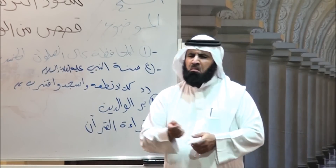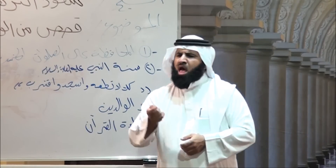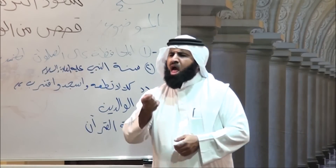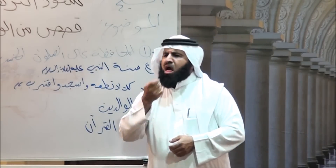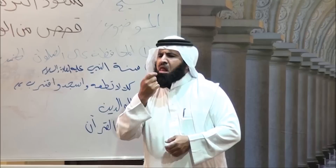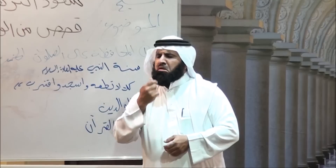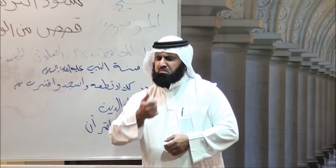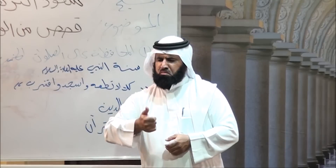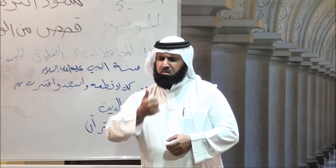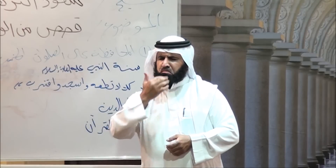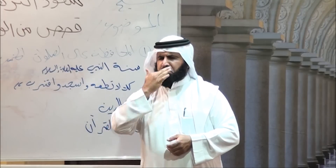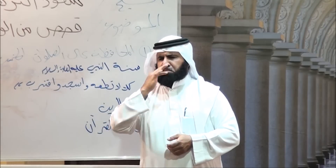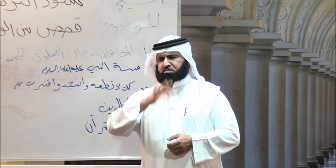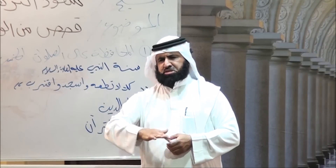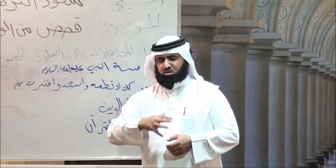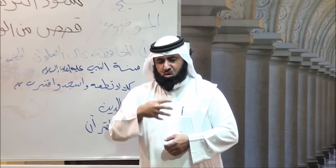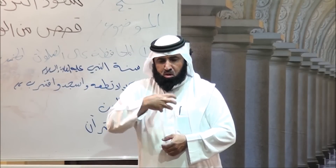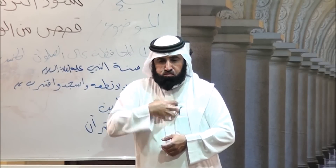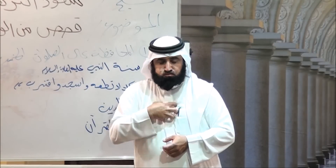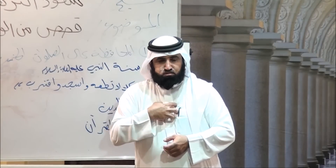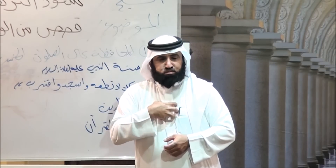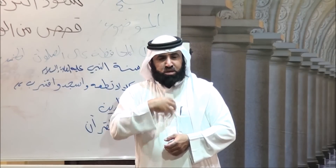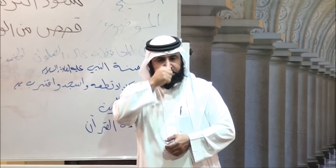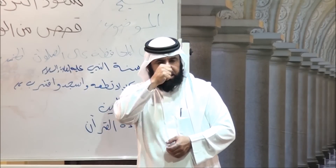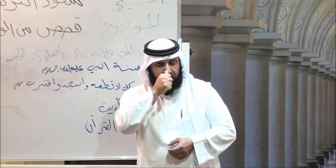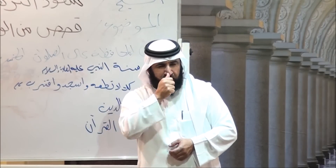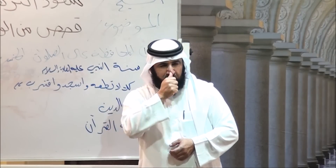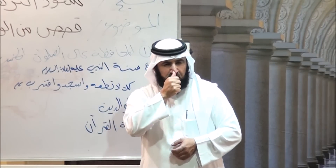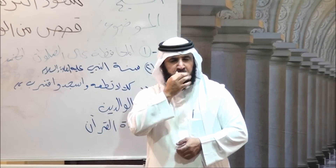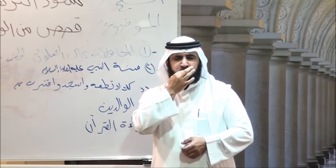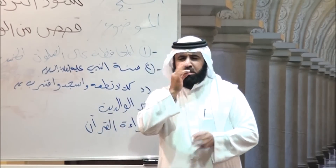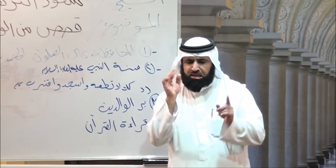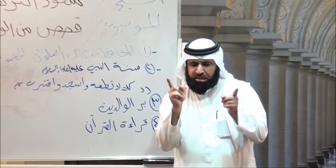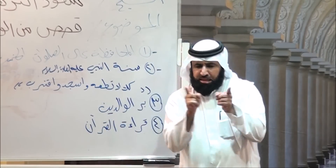وعلاجها كما وصفها النبي عليه الصلاة والسلام في الحديث.